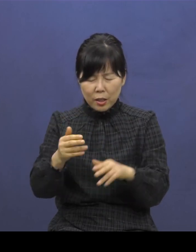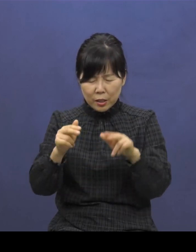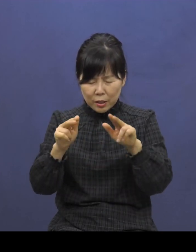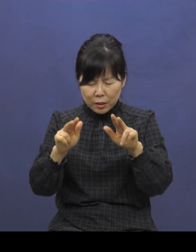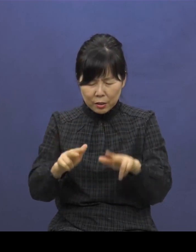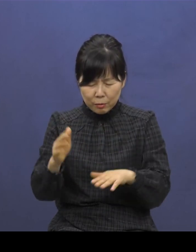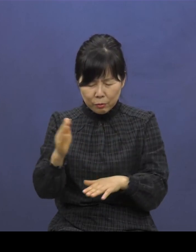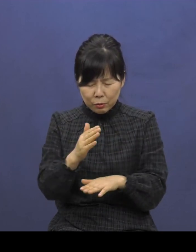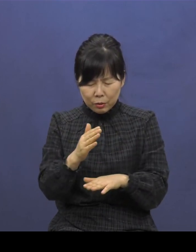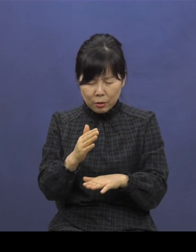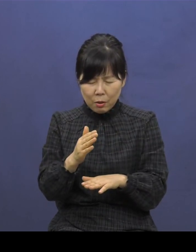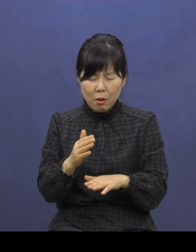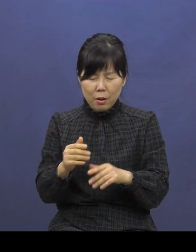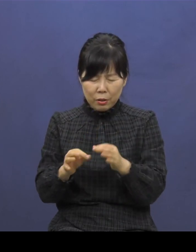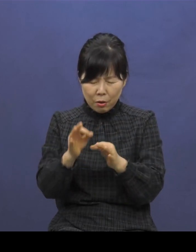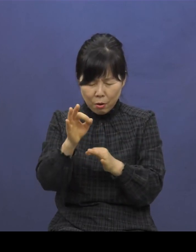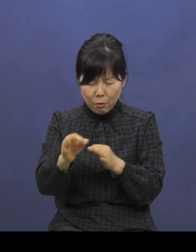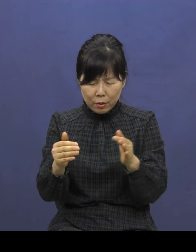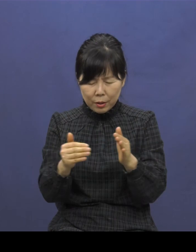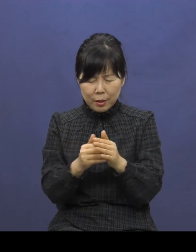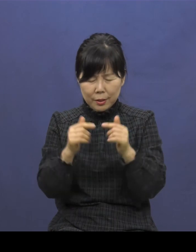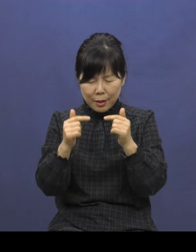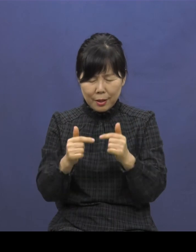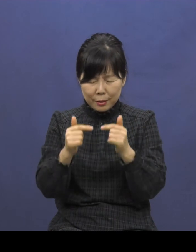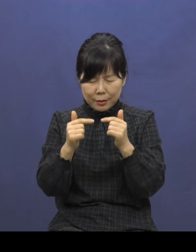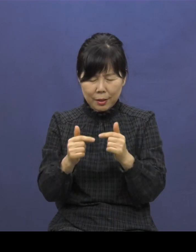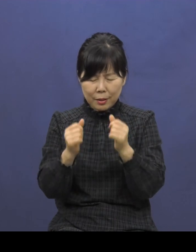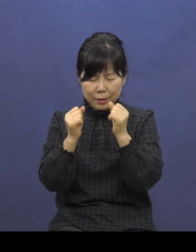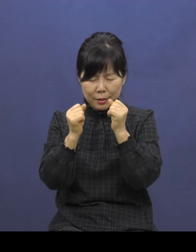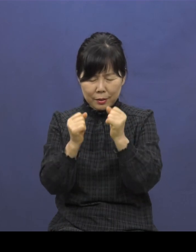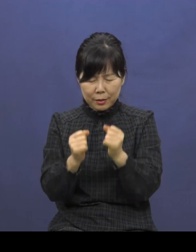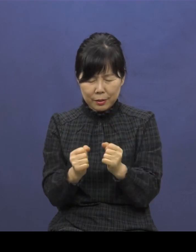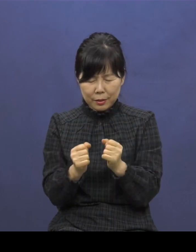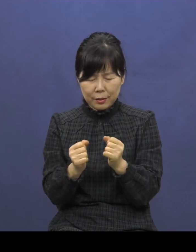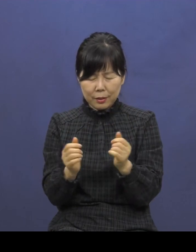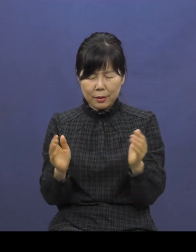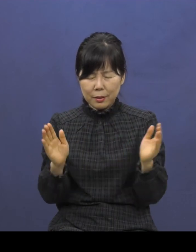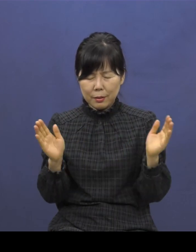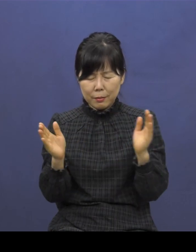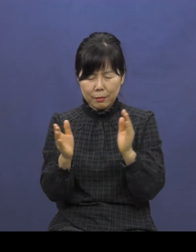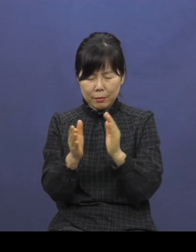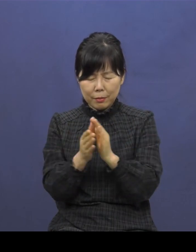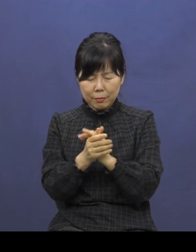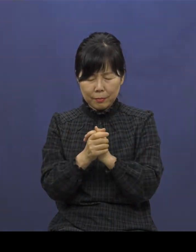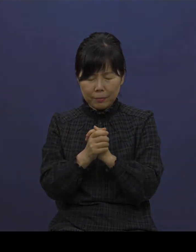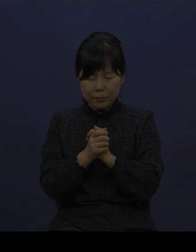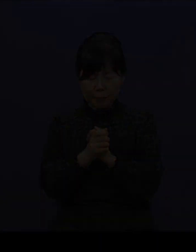이제 영원까지 항상 함께 있을지어다. 아멘.